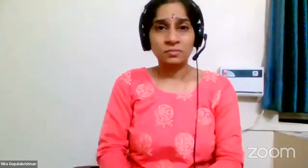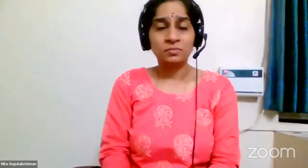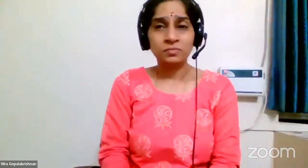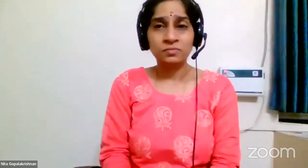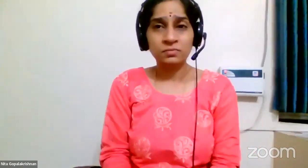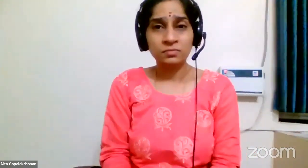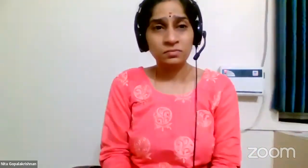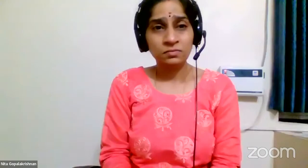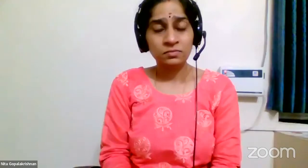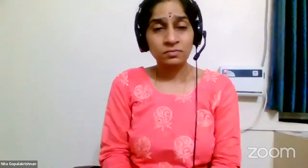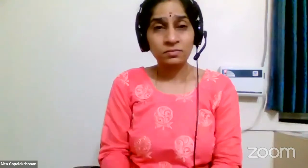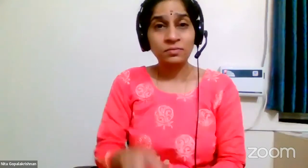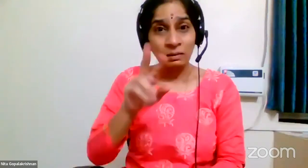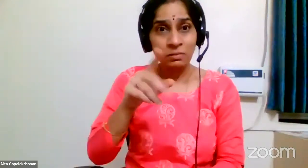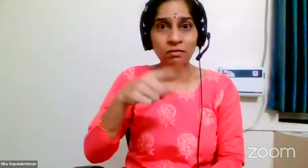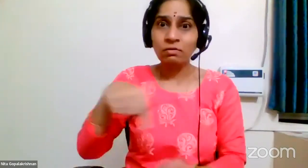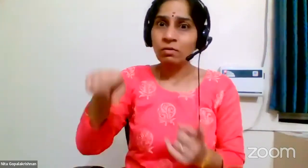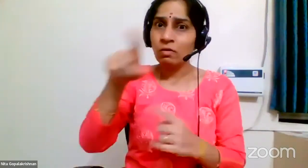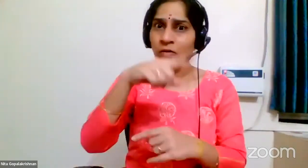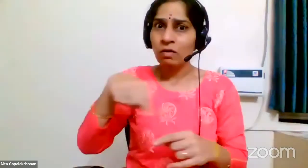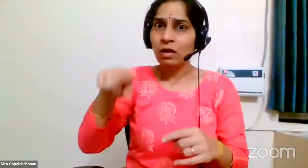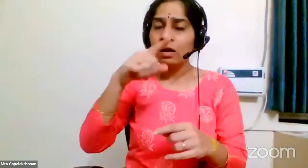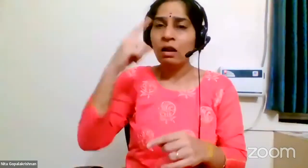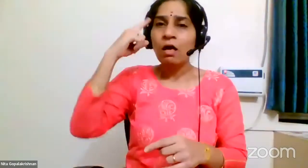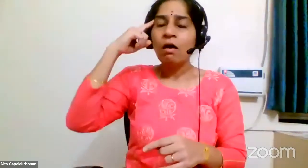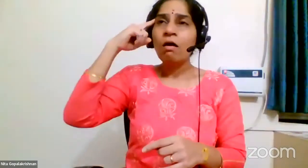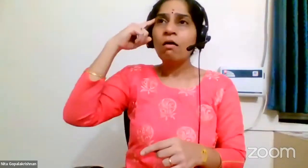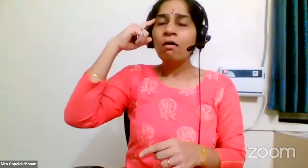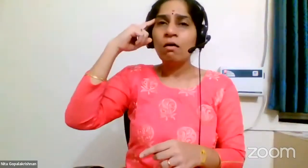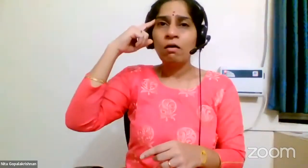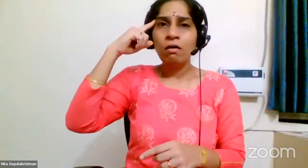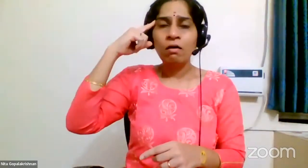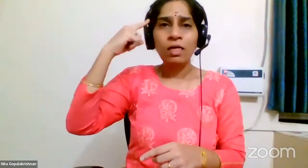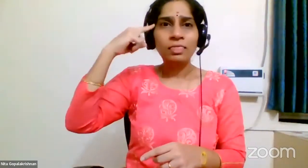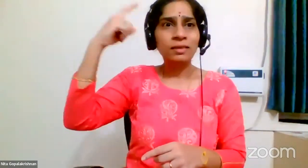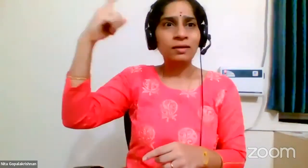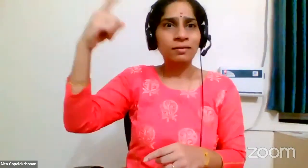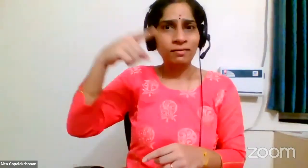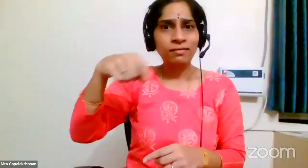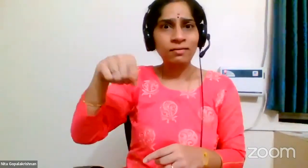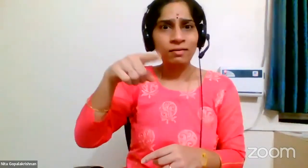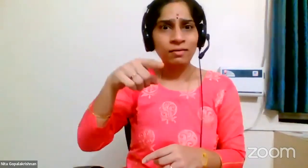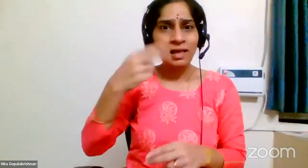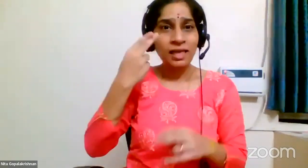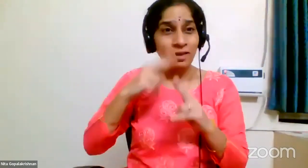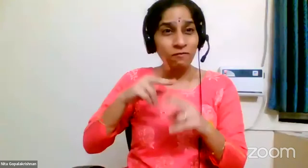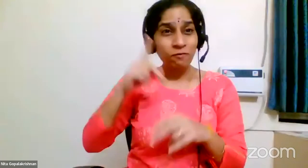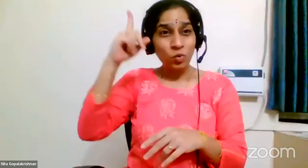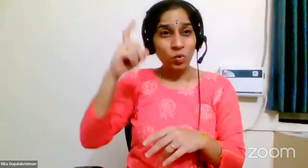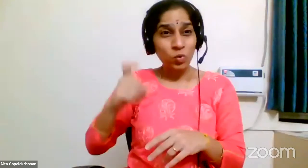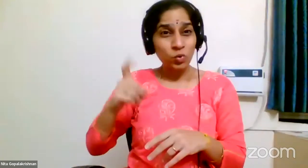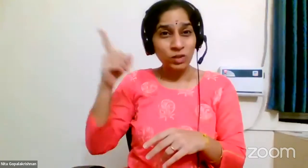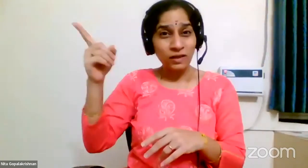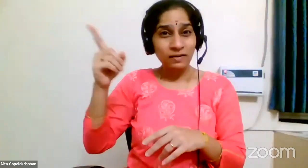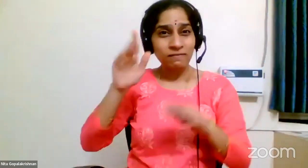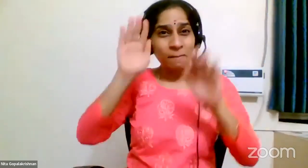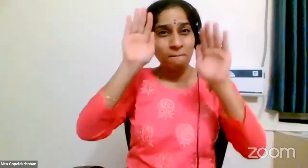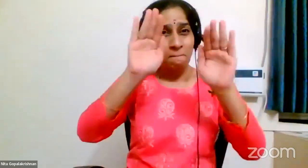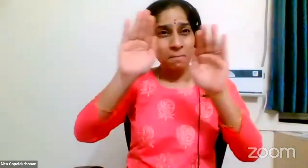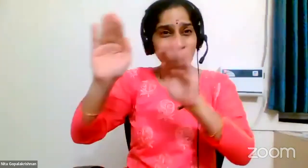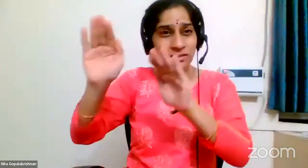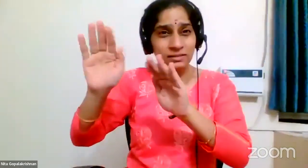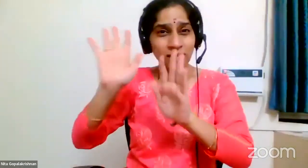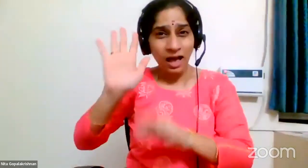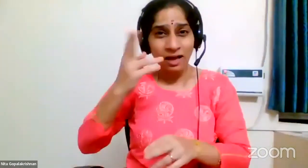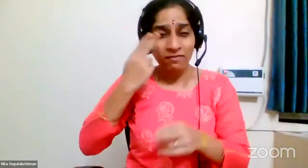तो फिर कल्पना कीजिए, जब ऐसे गुरुदेव की कृपा किसी भक्त पे हो जाए, किसी शिष्य पे हो जाए, तो